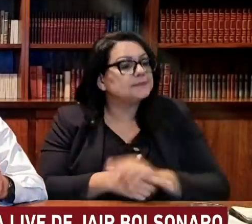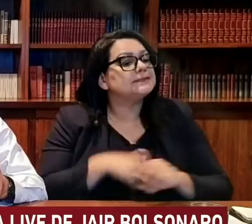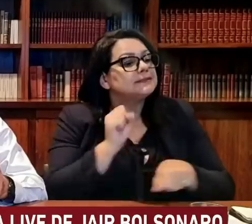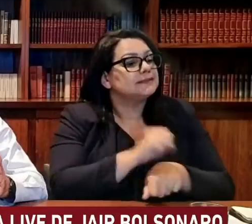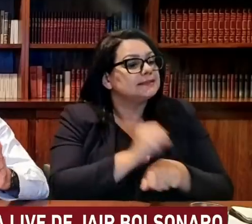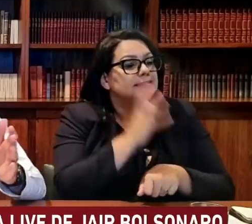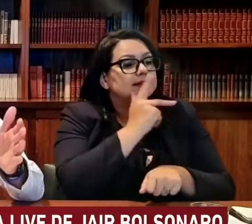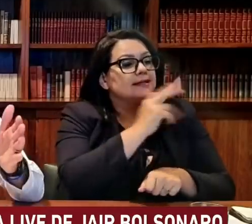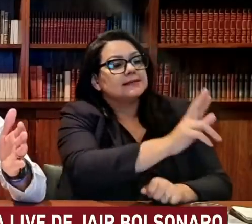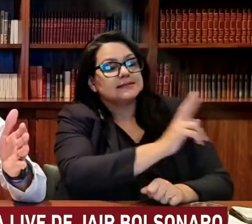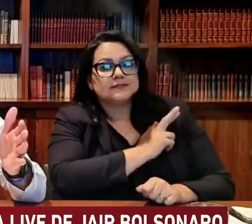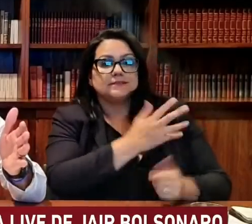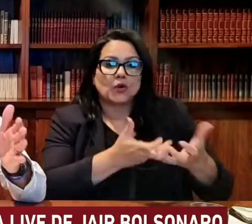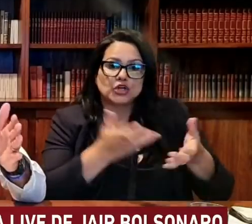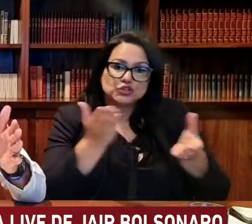para a gente